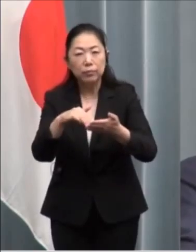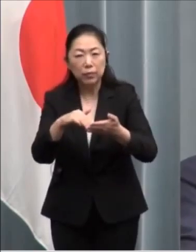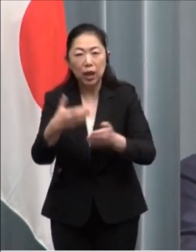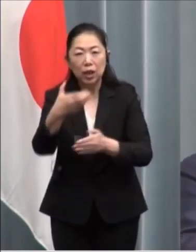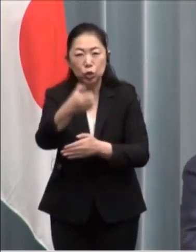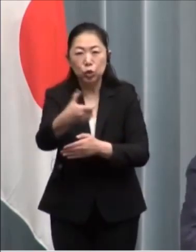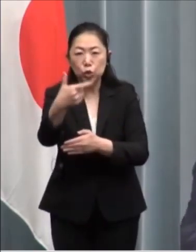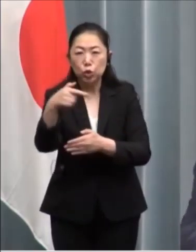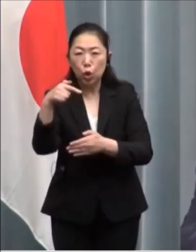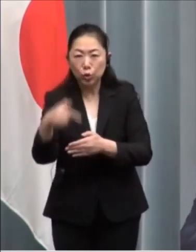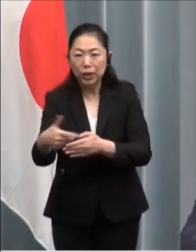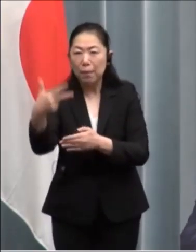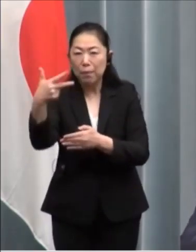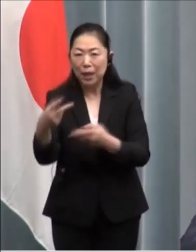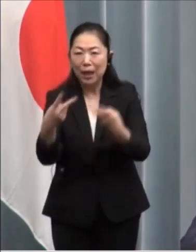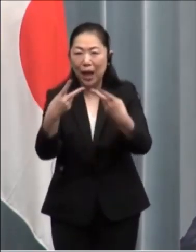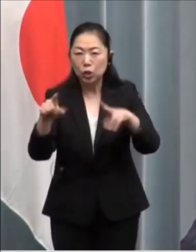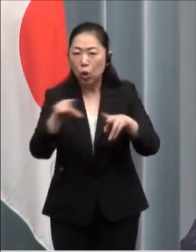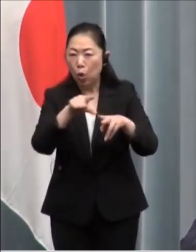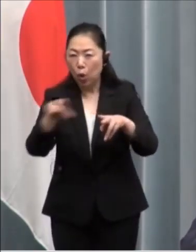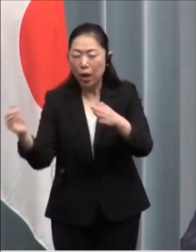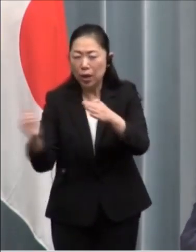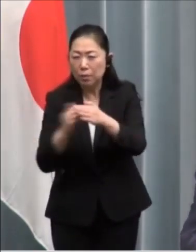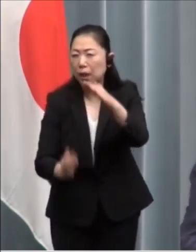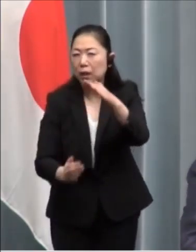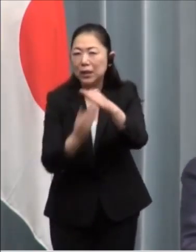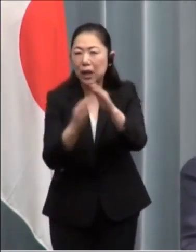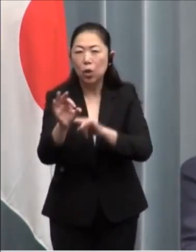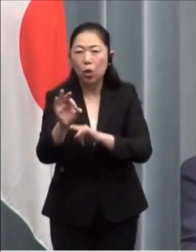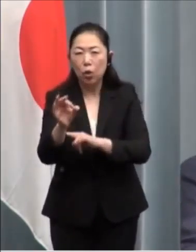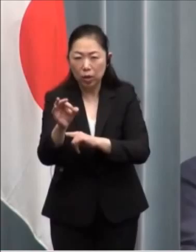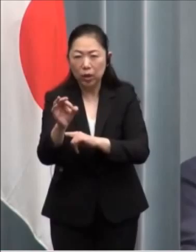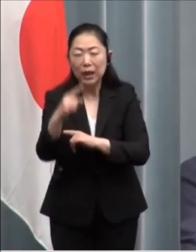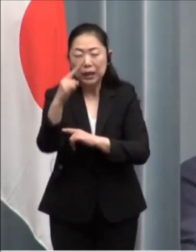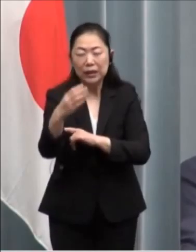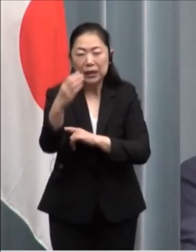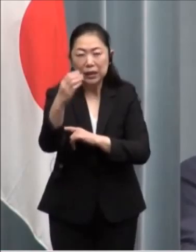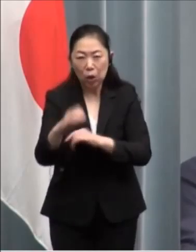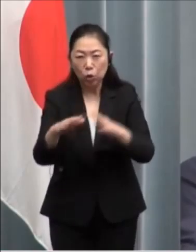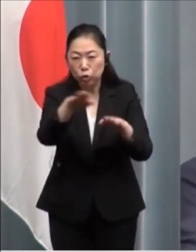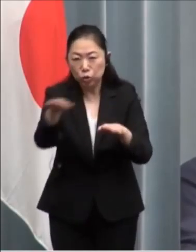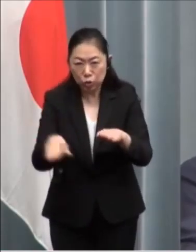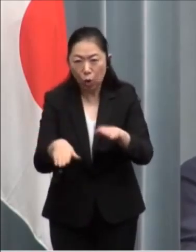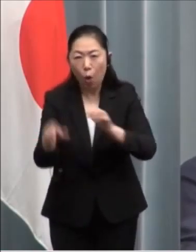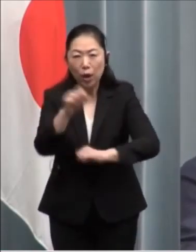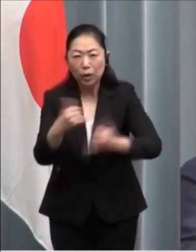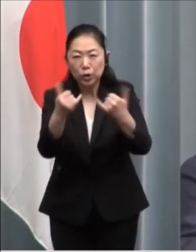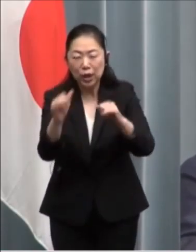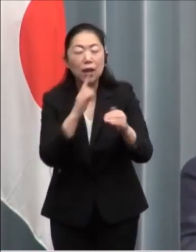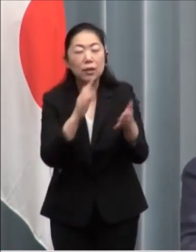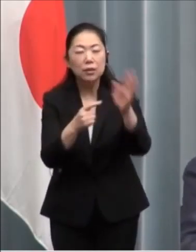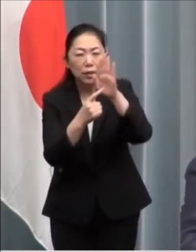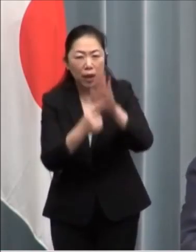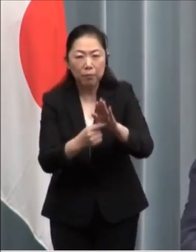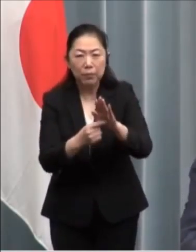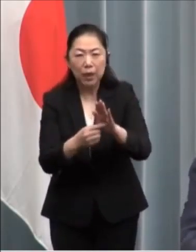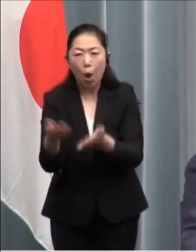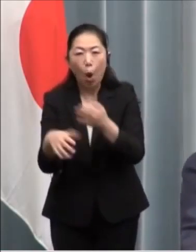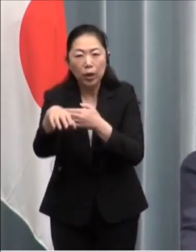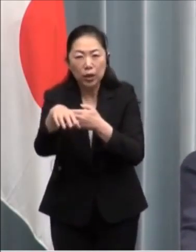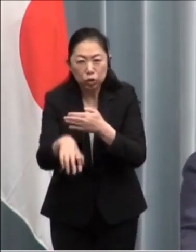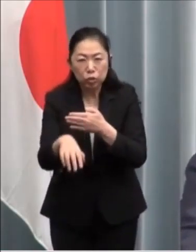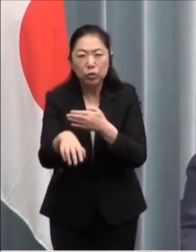96.7 兆円と過去最大規模であって、一億総活躍社会の実現に向けて保育や介護の受け皿整備、